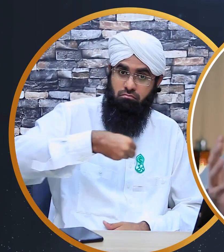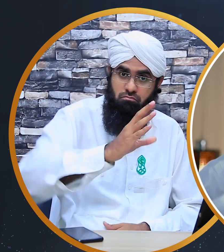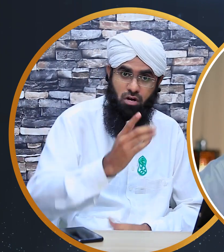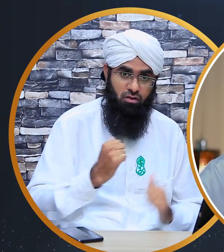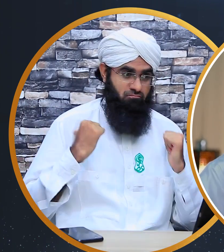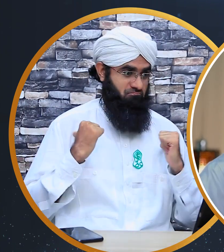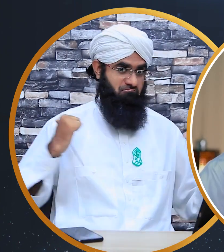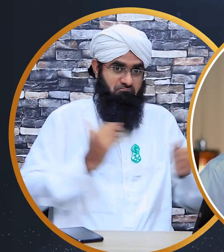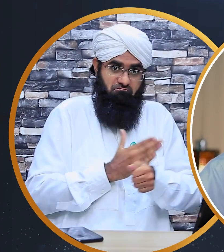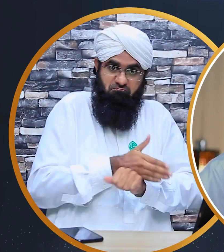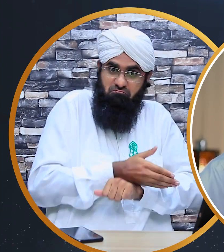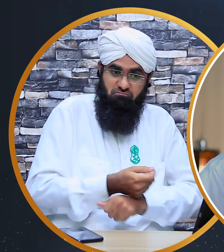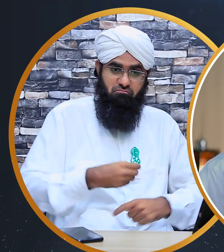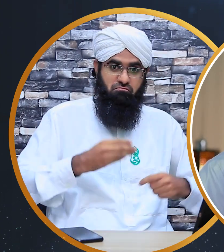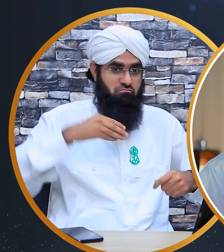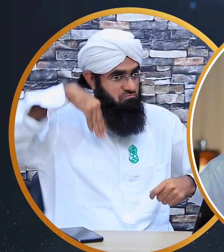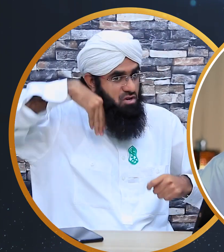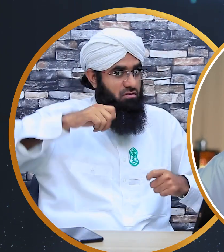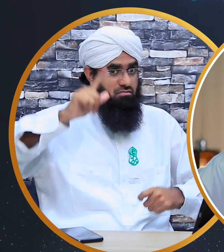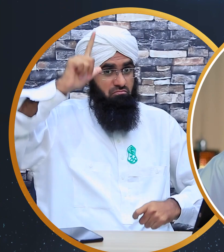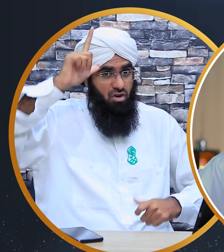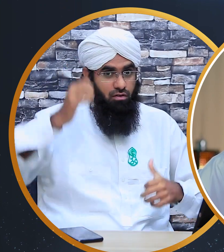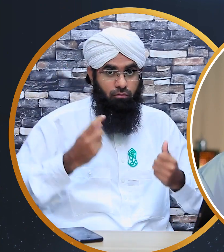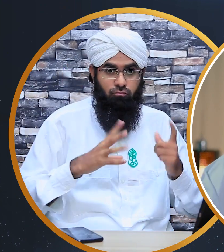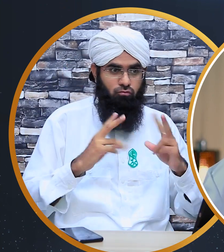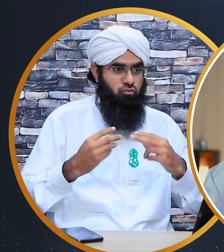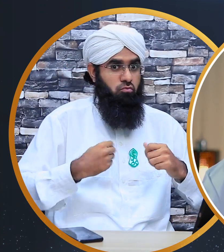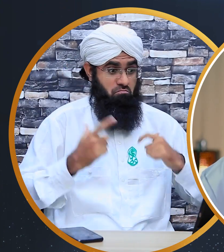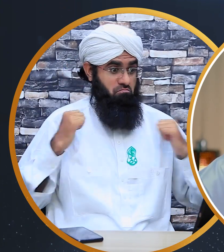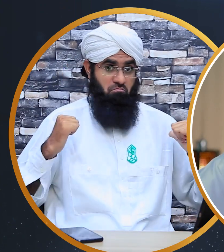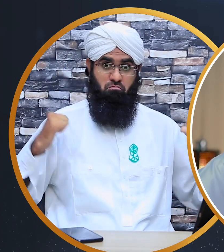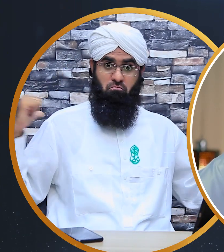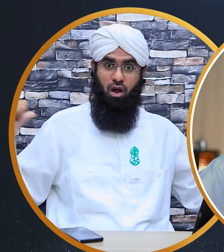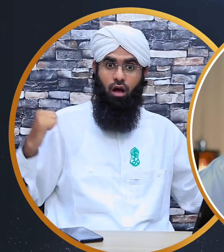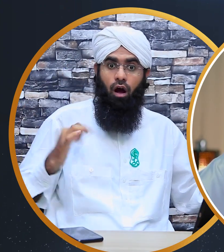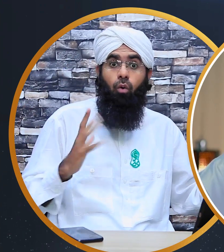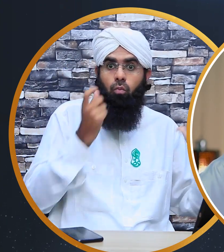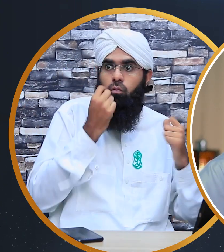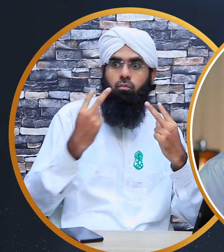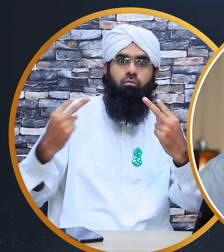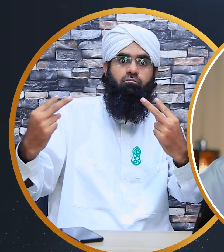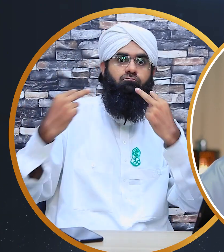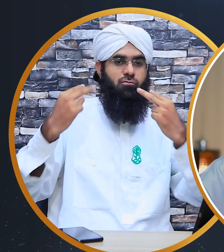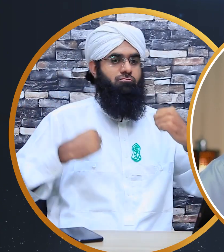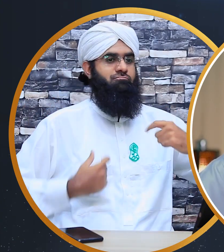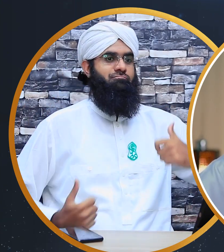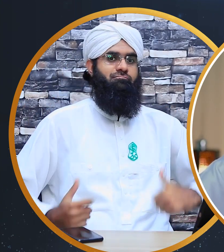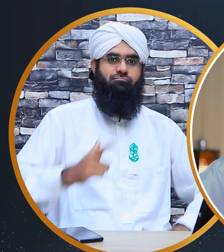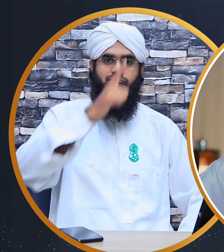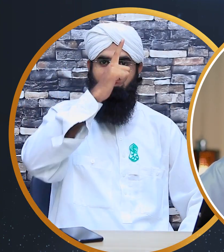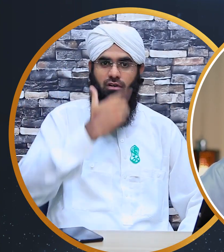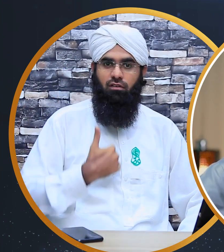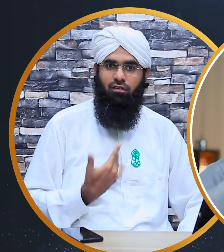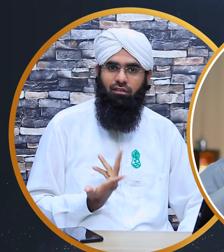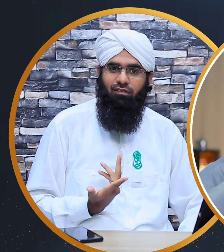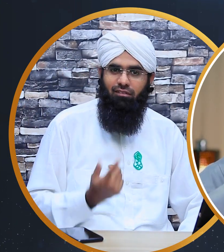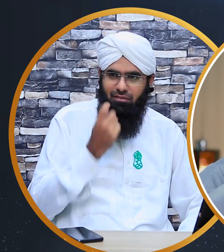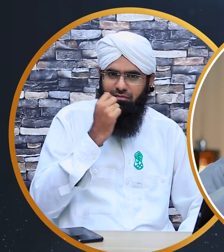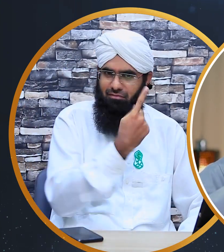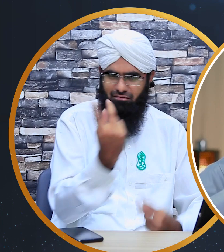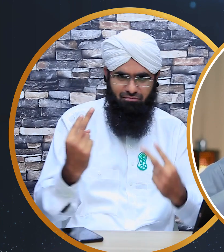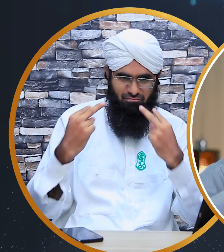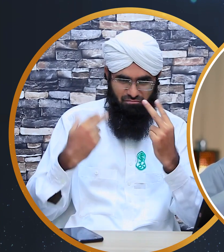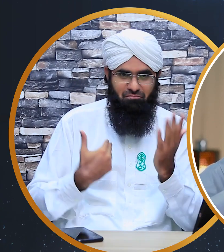کرتے ہیں، بڑے بڑے جانور لاتے ہیں کہ لوگ کیا کہیں گے اگر میں نہیں کروں گا، کنجوس کہیں گے لوگ۔ لوگوں کے لیے عبادت کرنی ہے؟